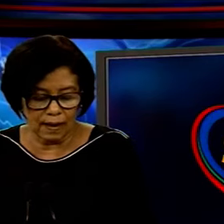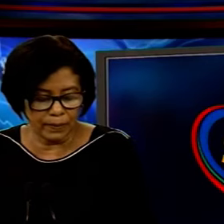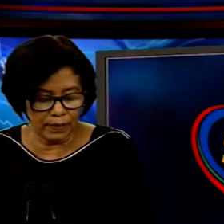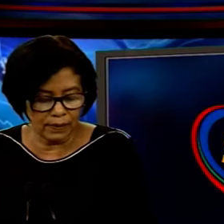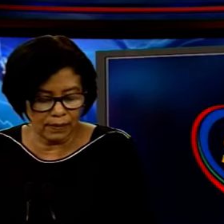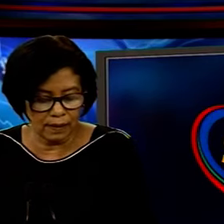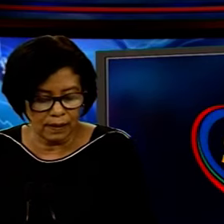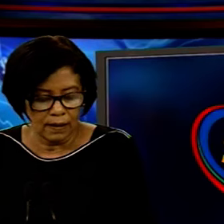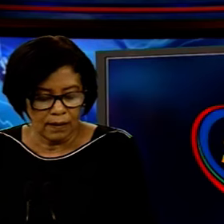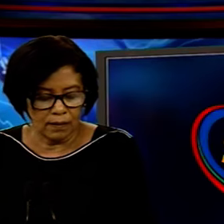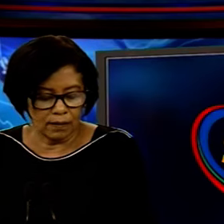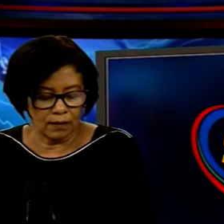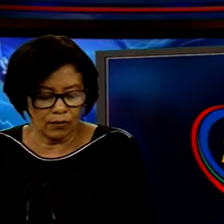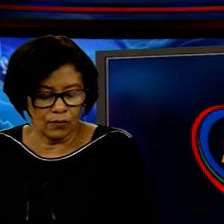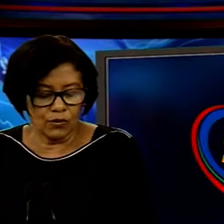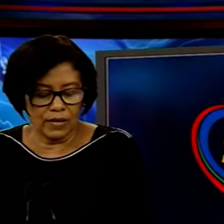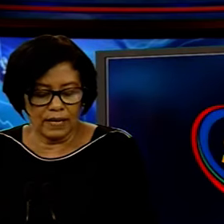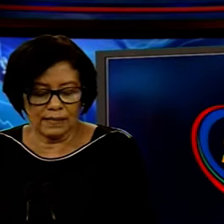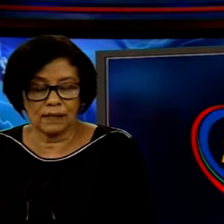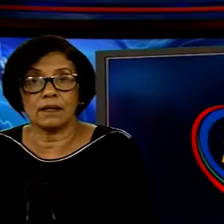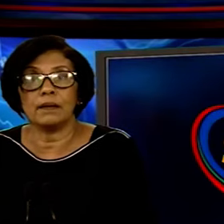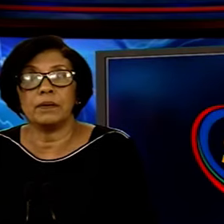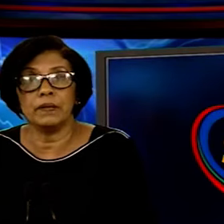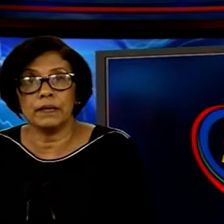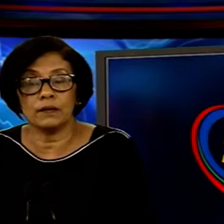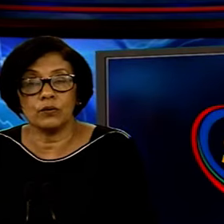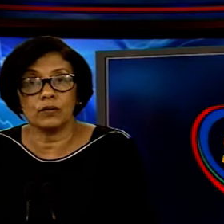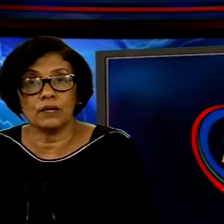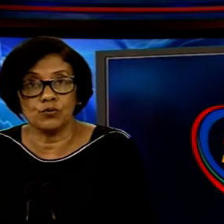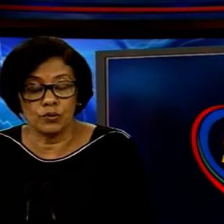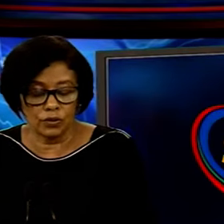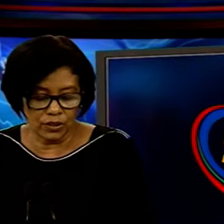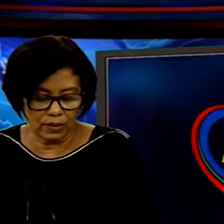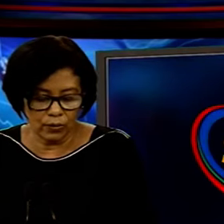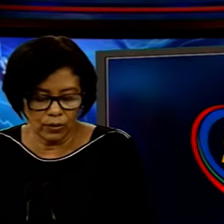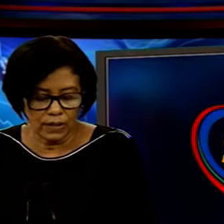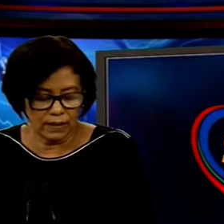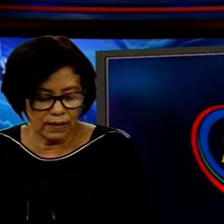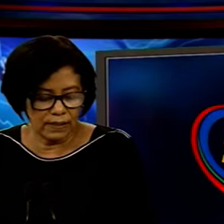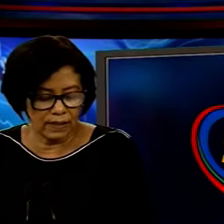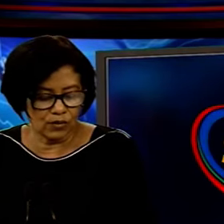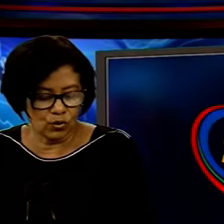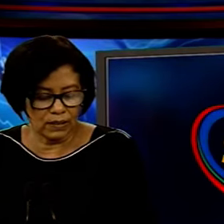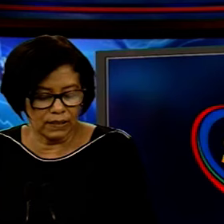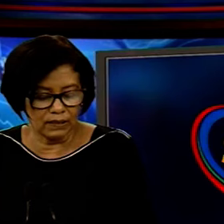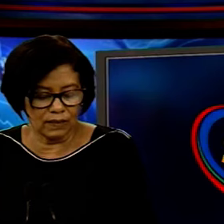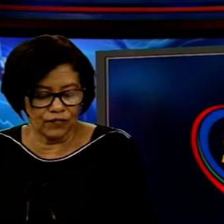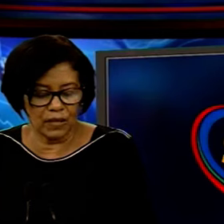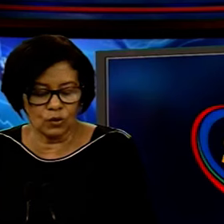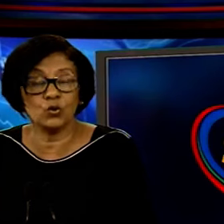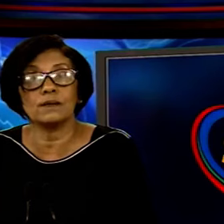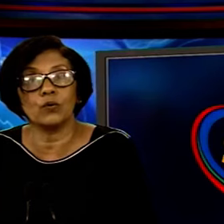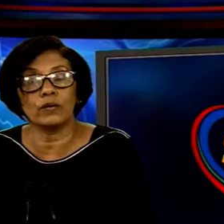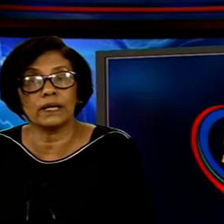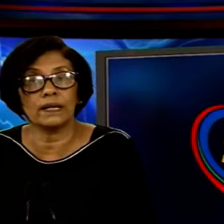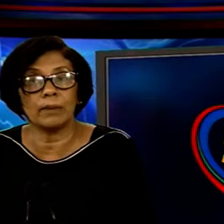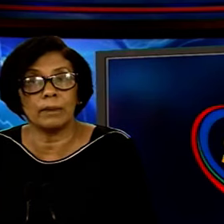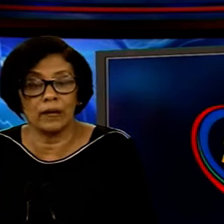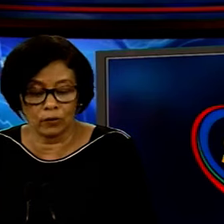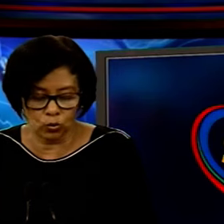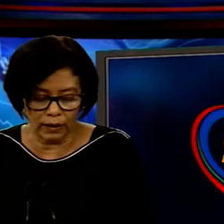la presse. Commissionnaire de la santé publique, Dr Jude Gédéon, indique qu'ils ont identifié tout le monde